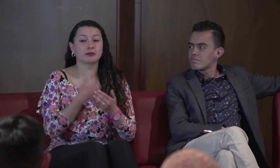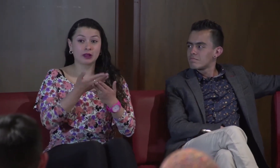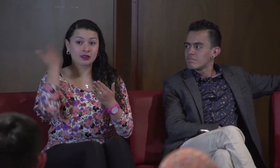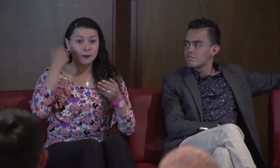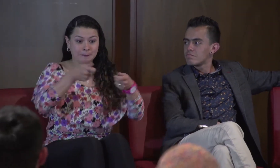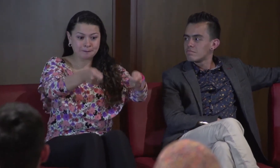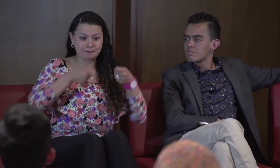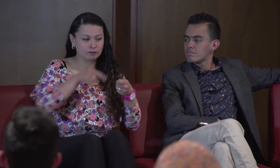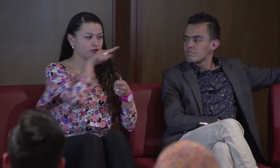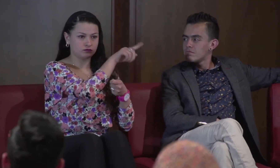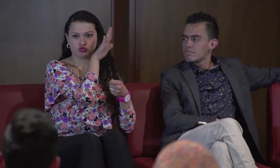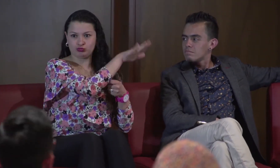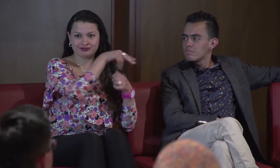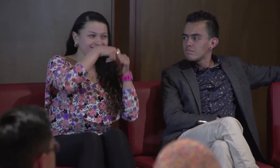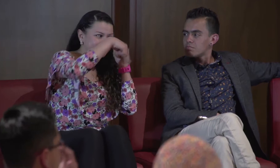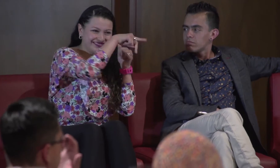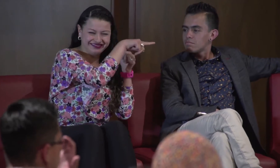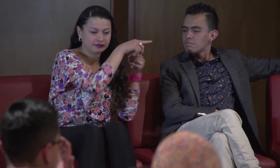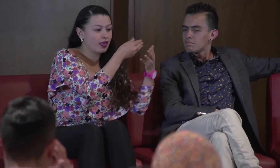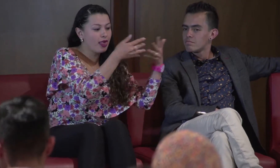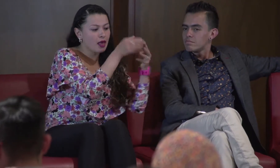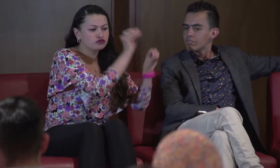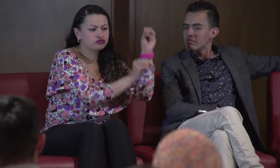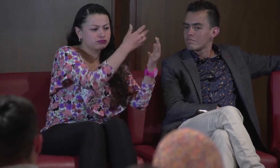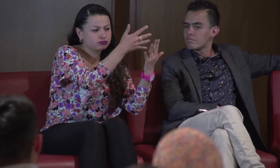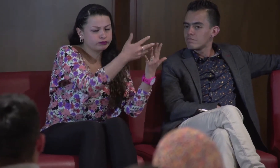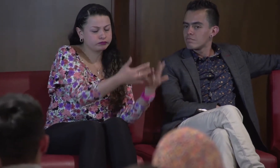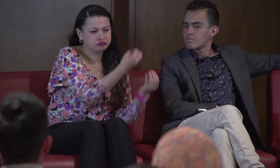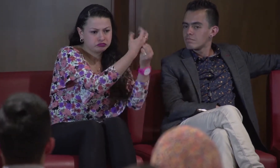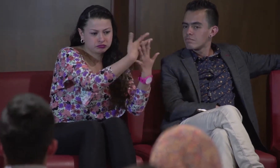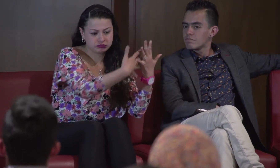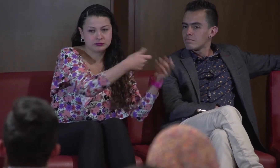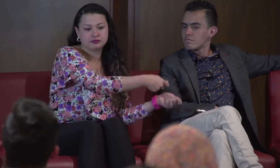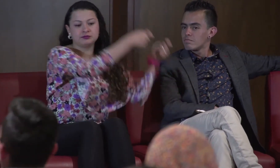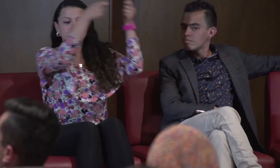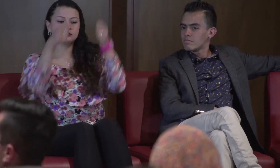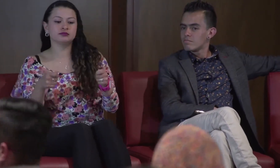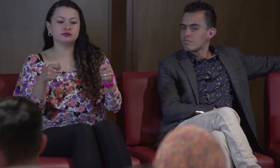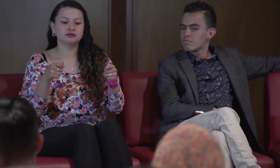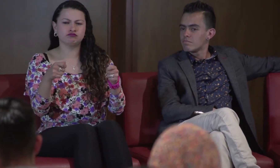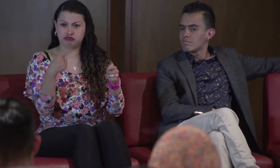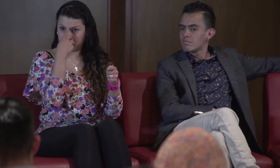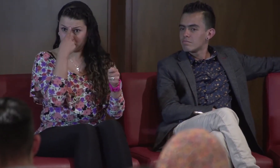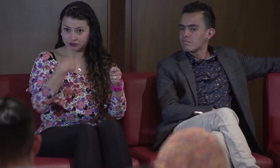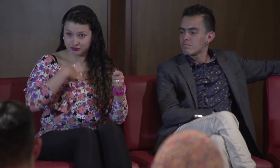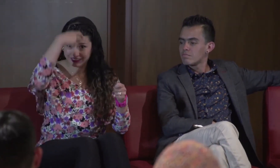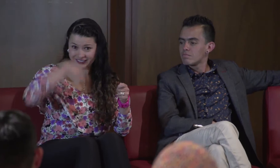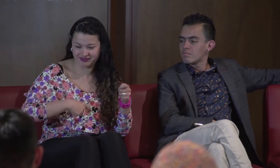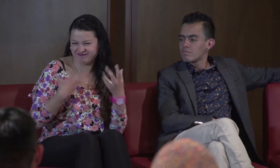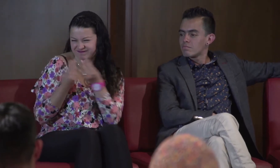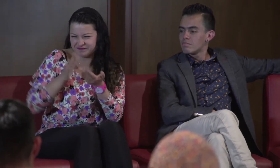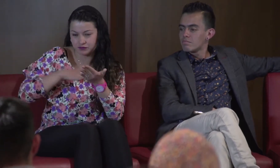Claro que sí, además fue una excelente experiencia. Cuando recibí los textos de parte de Ricardo, el